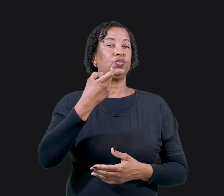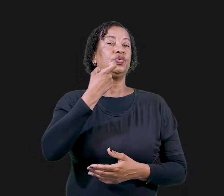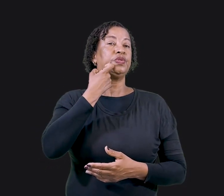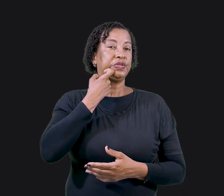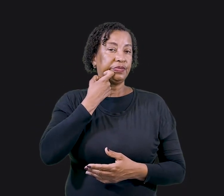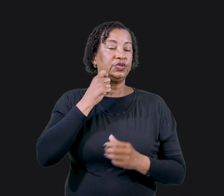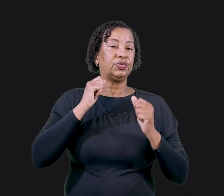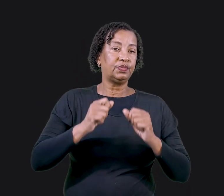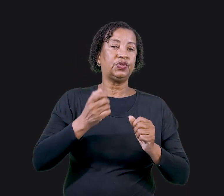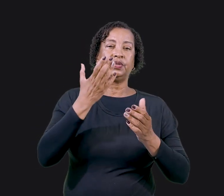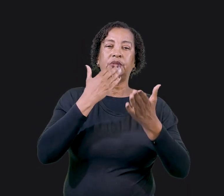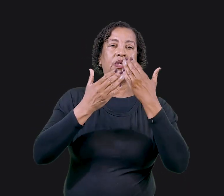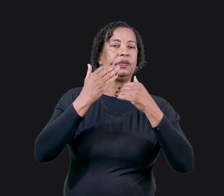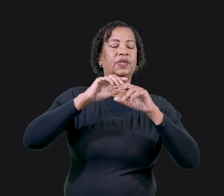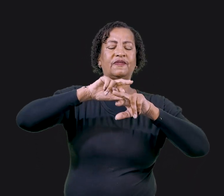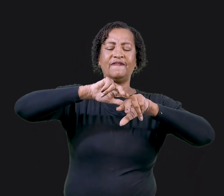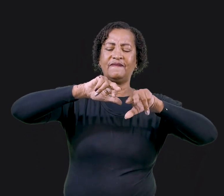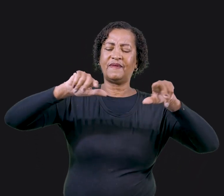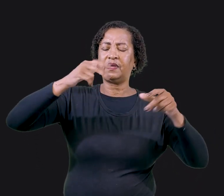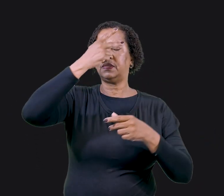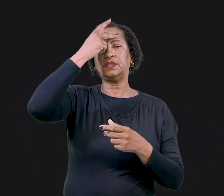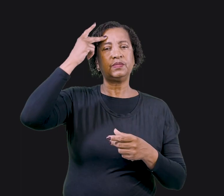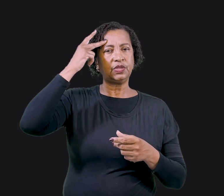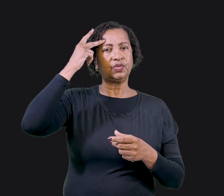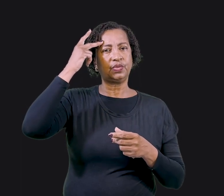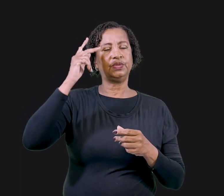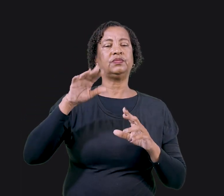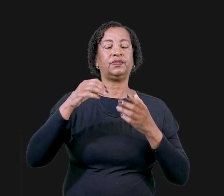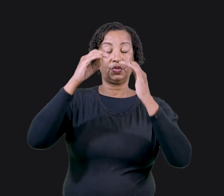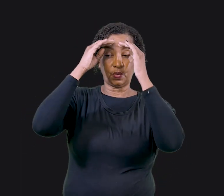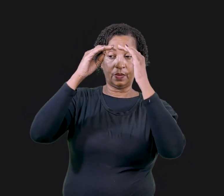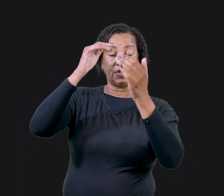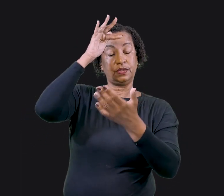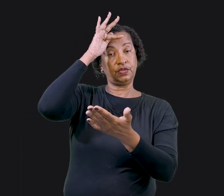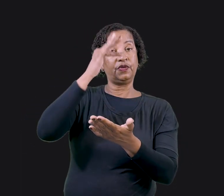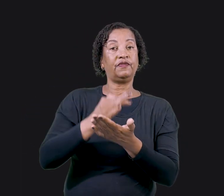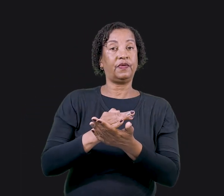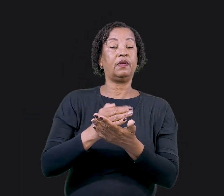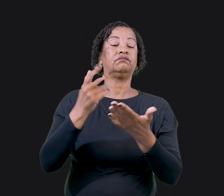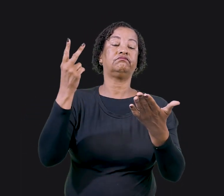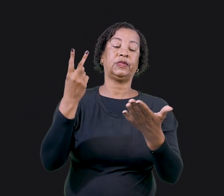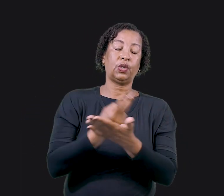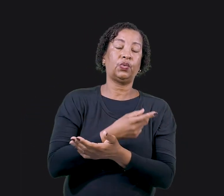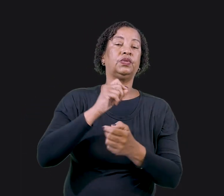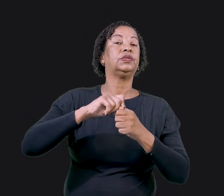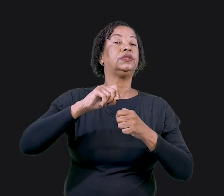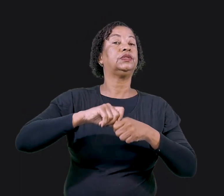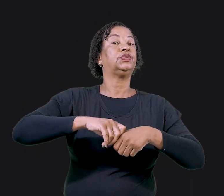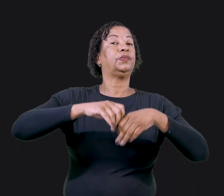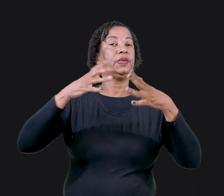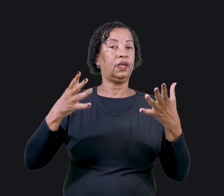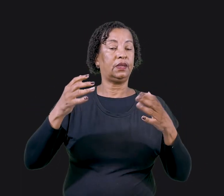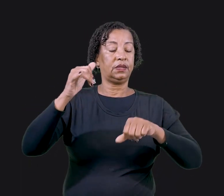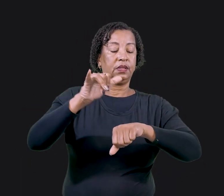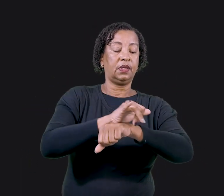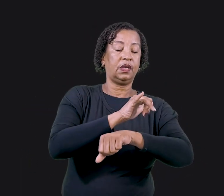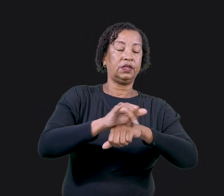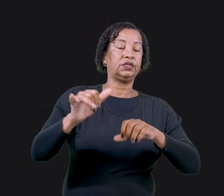peixinhos poderiam alimentar milhares de pessoas. Quando eles obedeceram em fé, aí o milagre aconteceu. A estratégia de